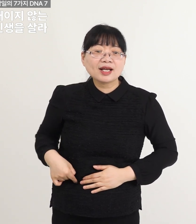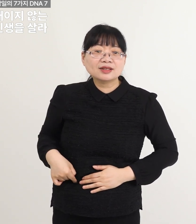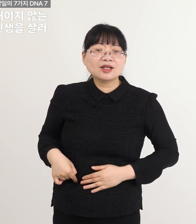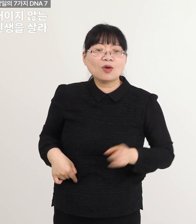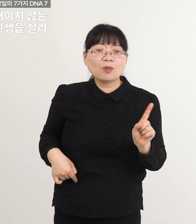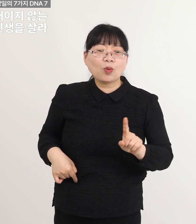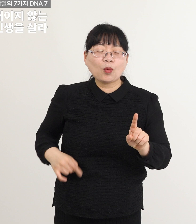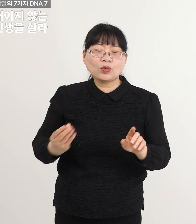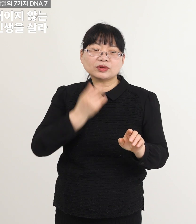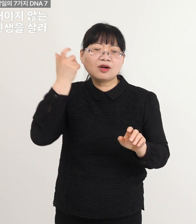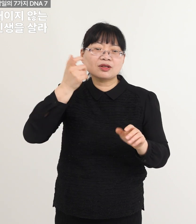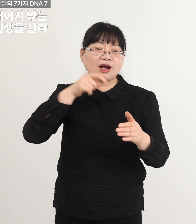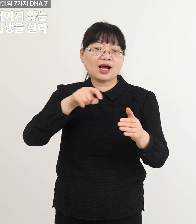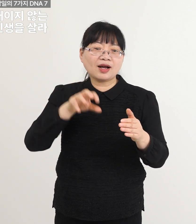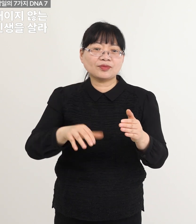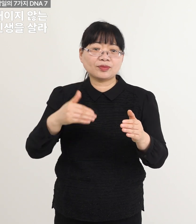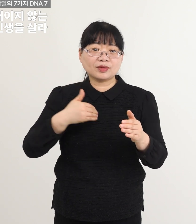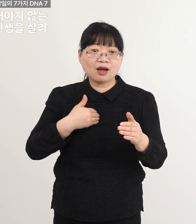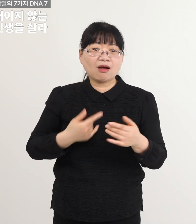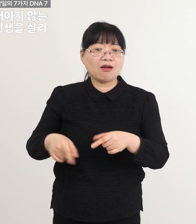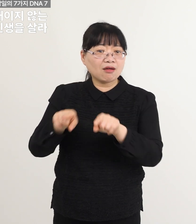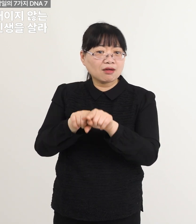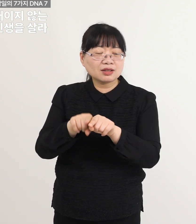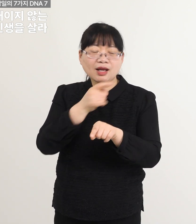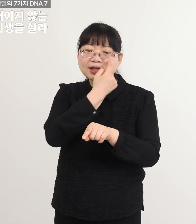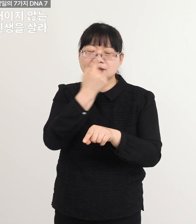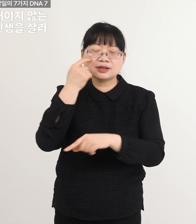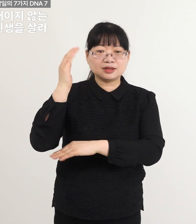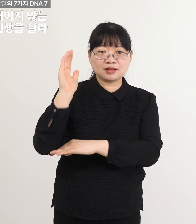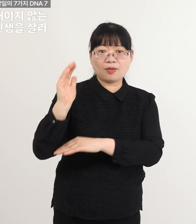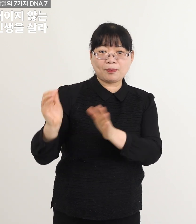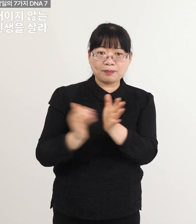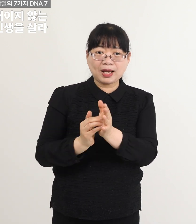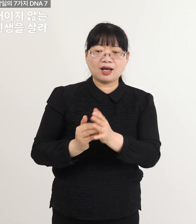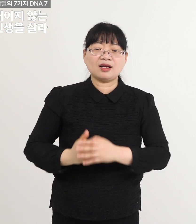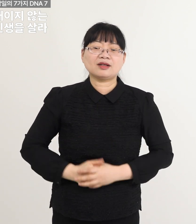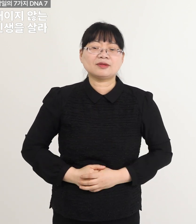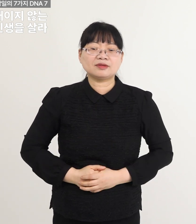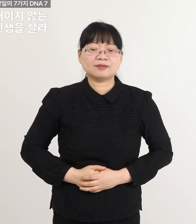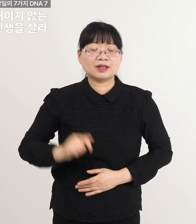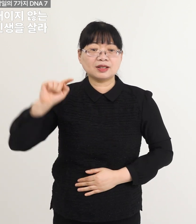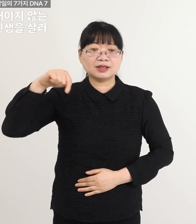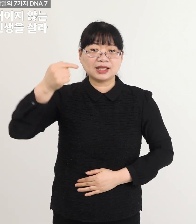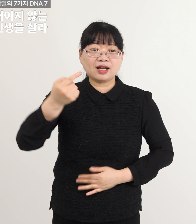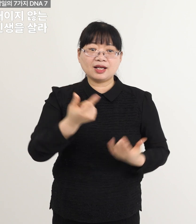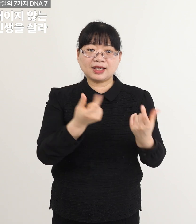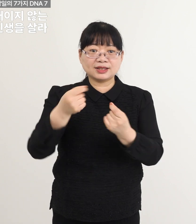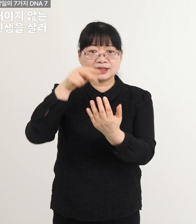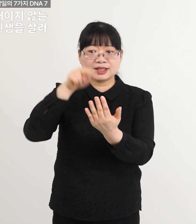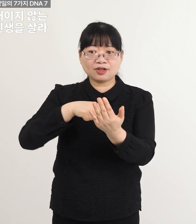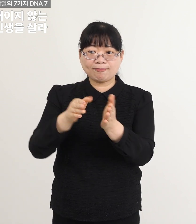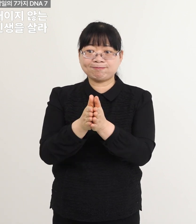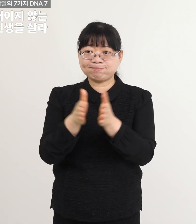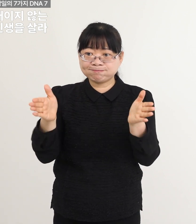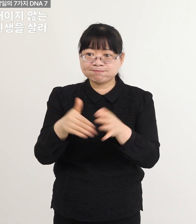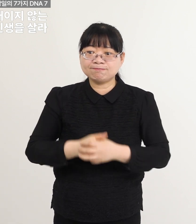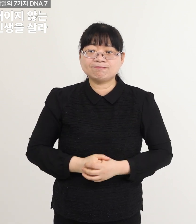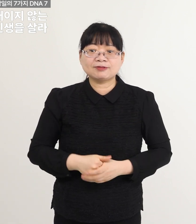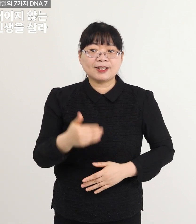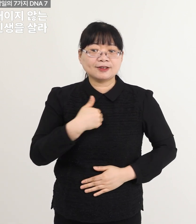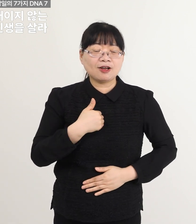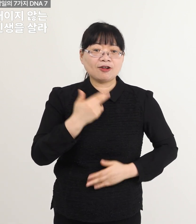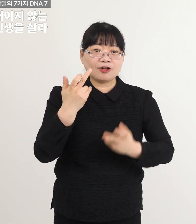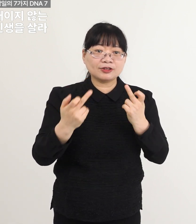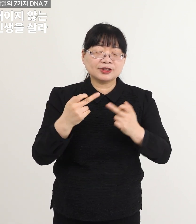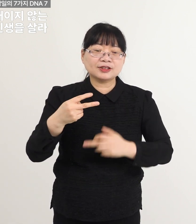양심이 성령 안에서 나와 더불어 증언한다. 다음 절 한번 같이 읽어볼까요? 시작. 나의